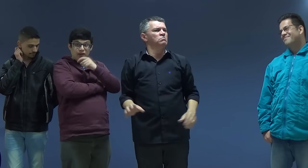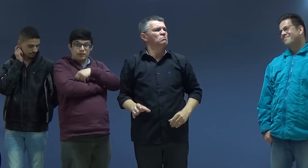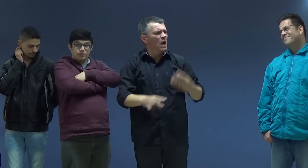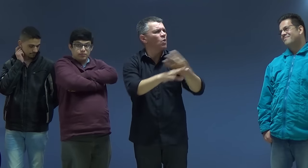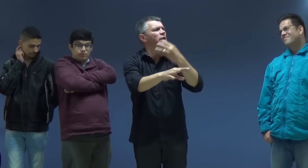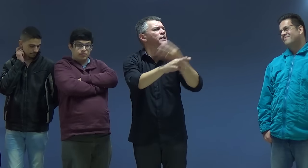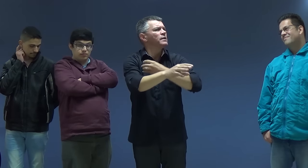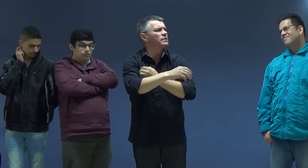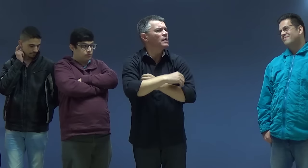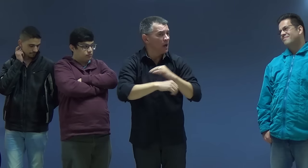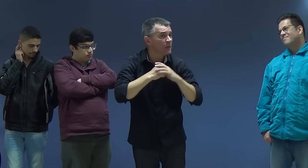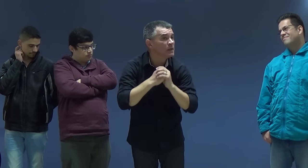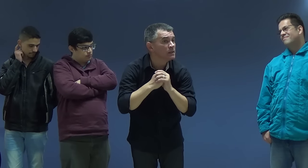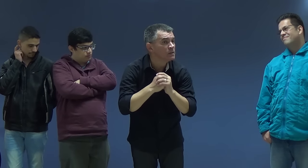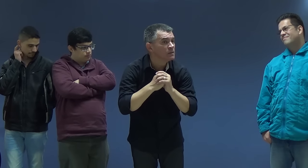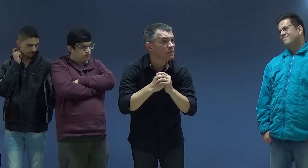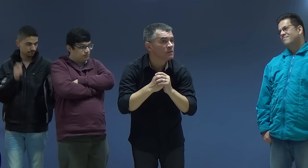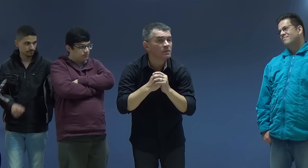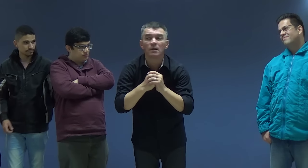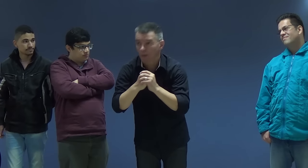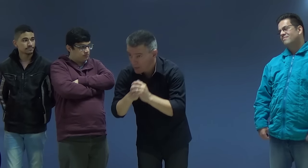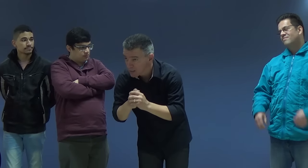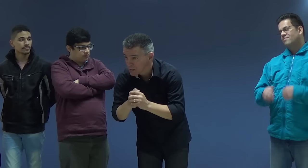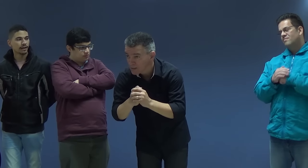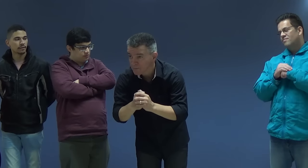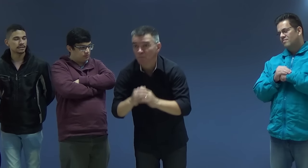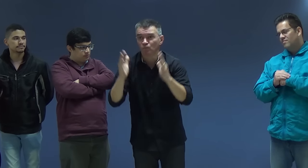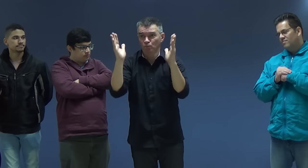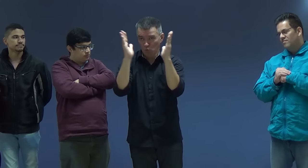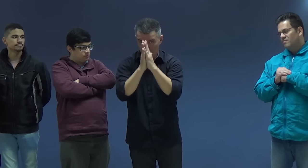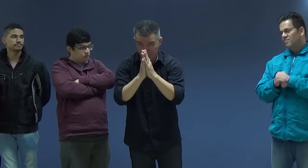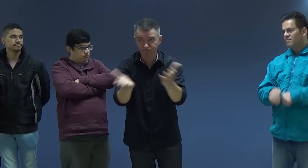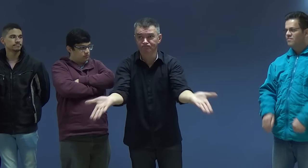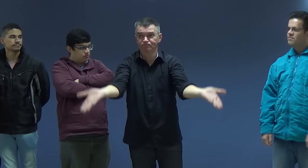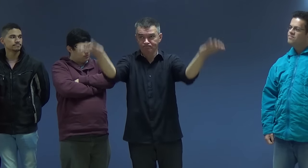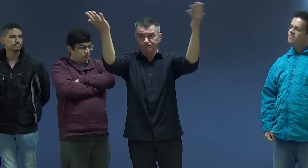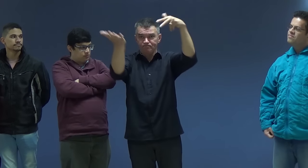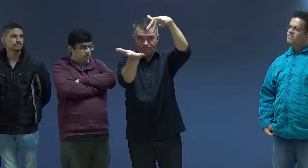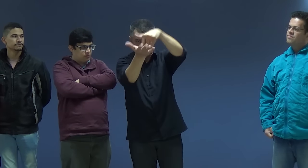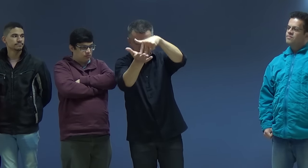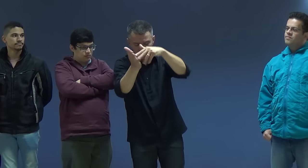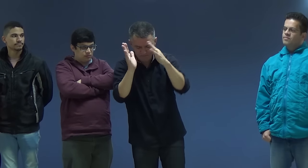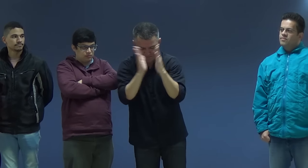você carregar. Você precisa suportar, amém? Então vamos orar. Vamos ficar em pé.